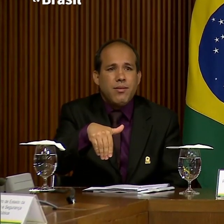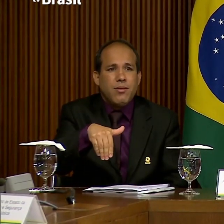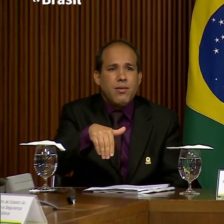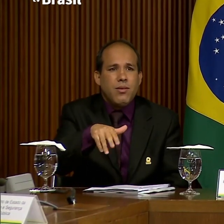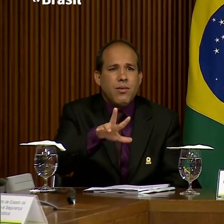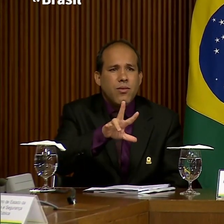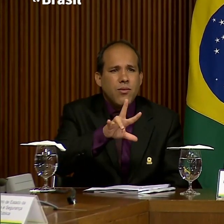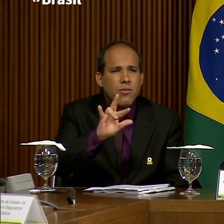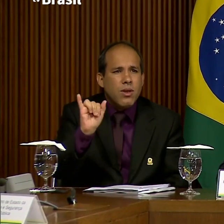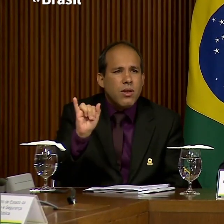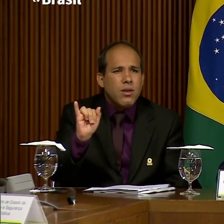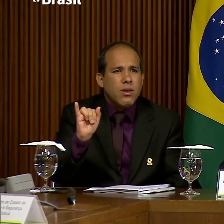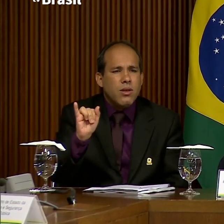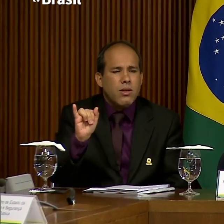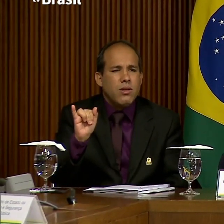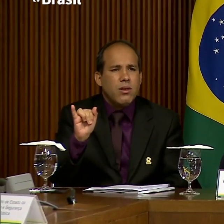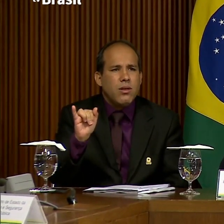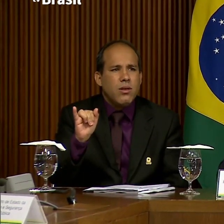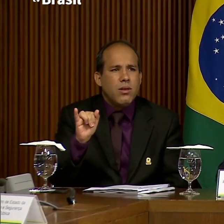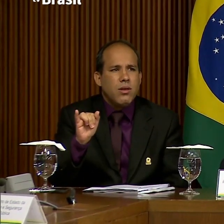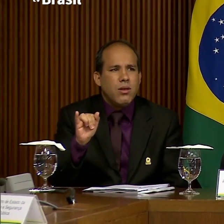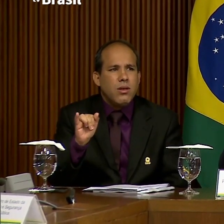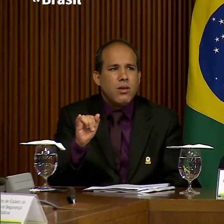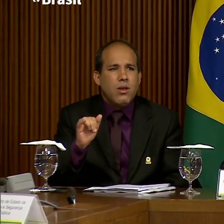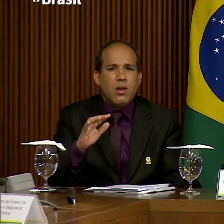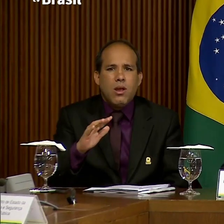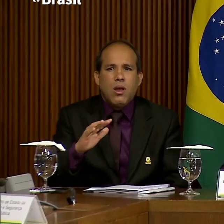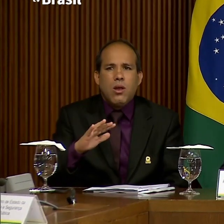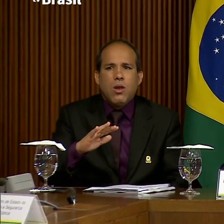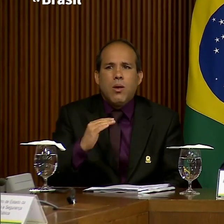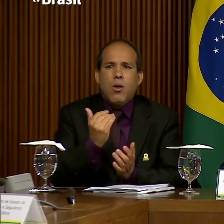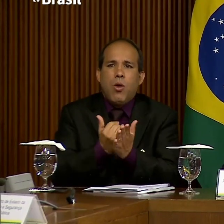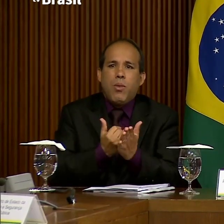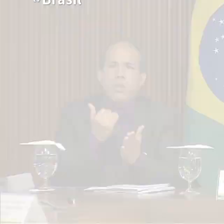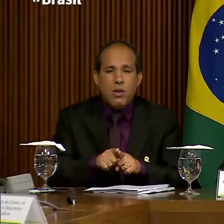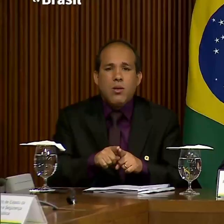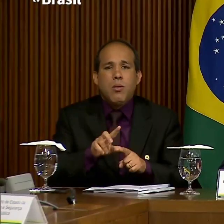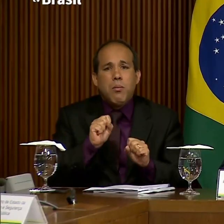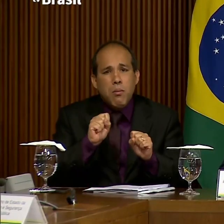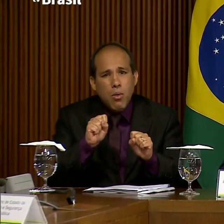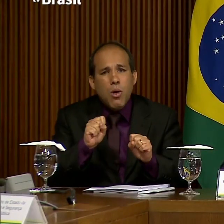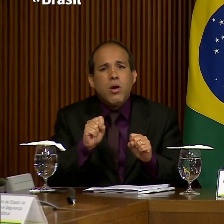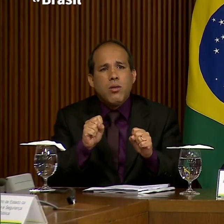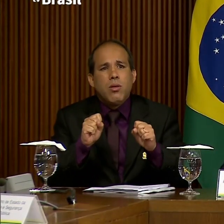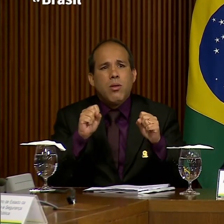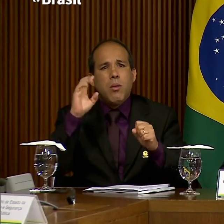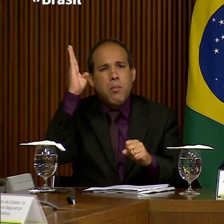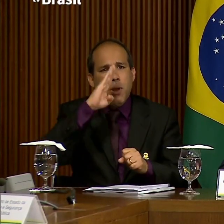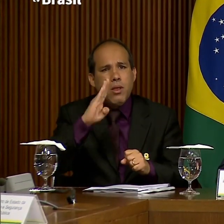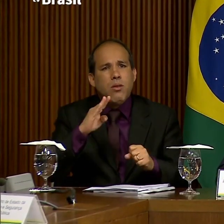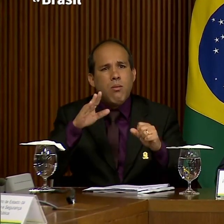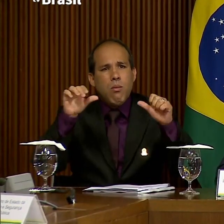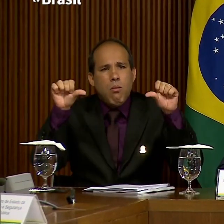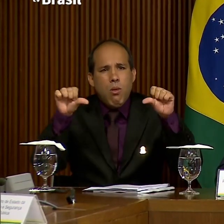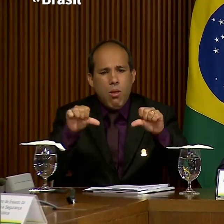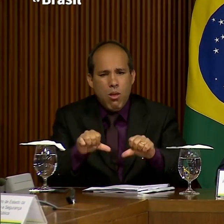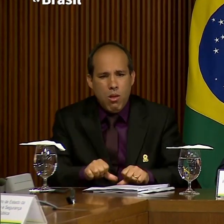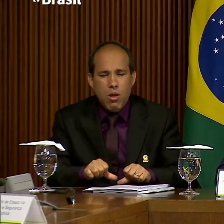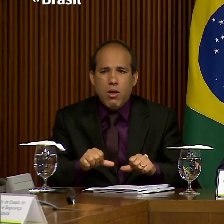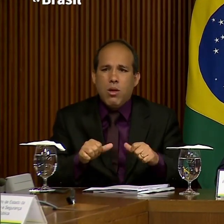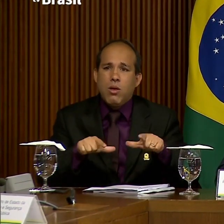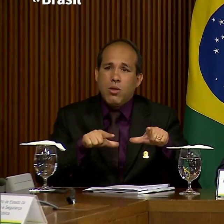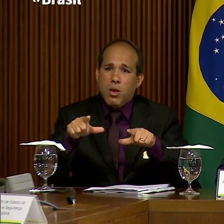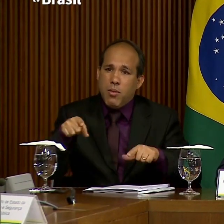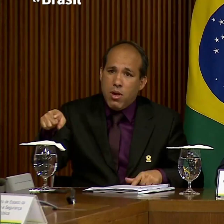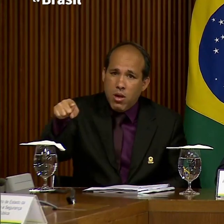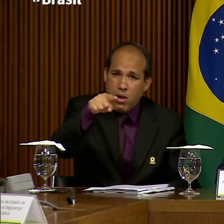tendência cada vez mais aumentar o custo do levante enquanto o pib então o trabalho de vocês aqui no tempo extremamente importante